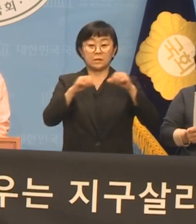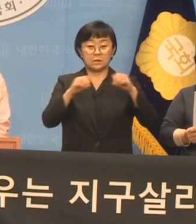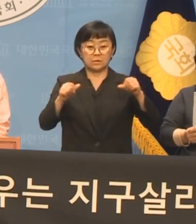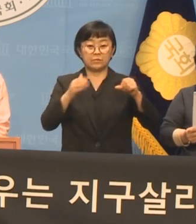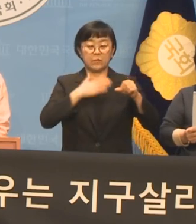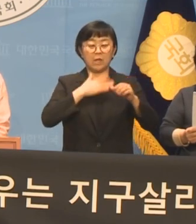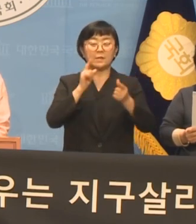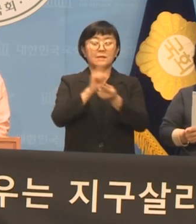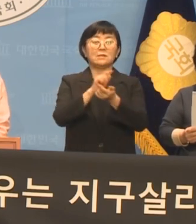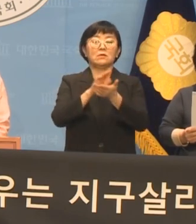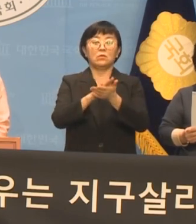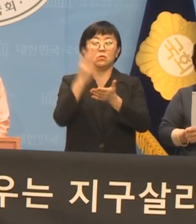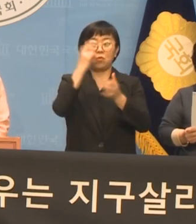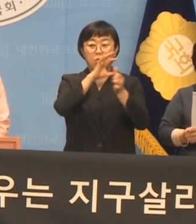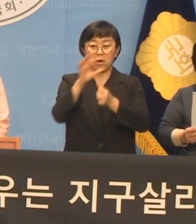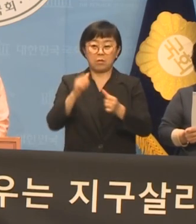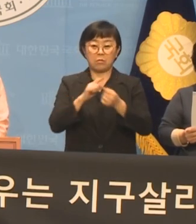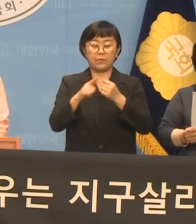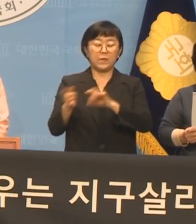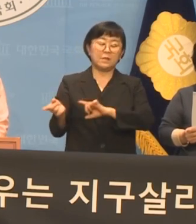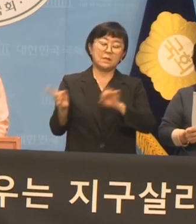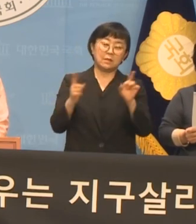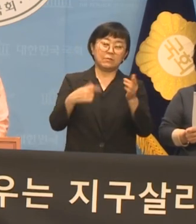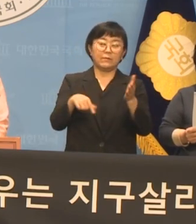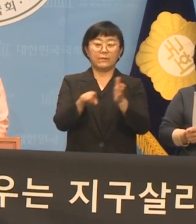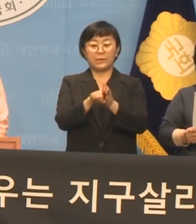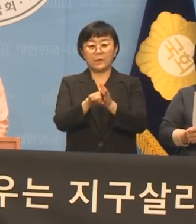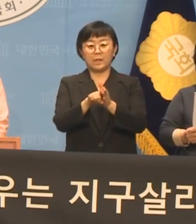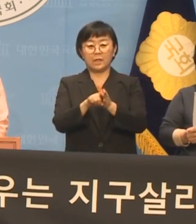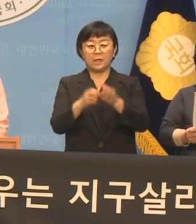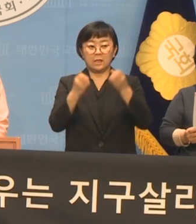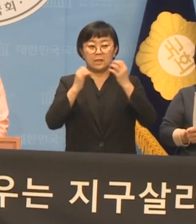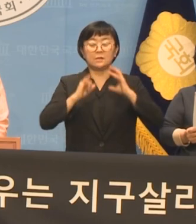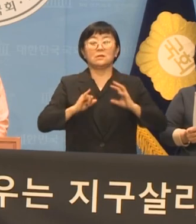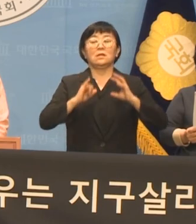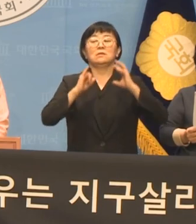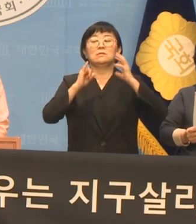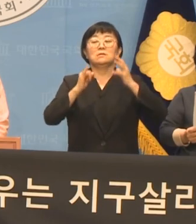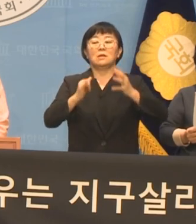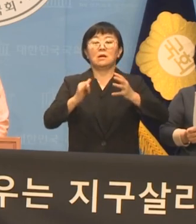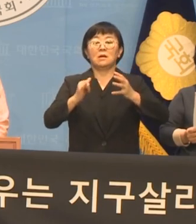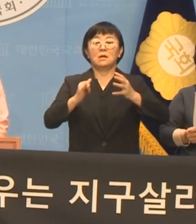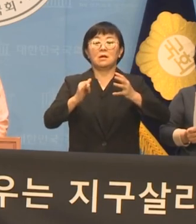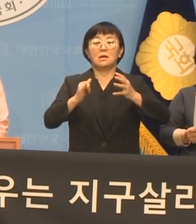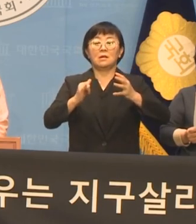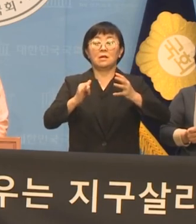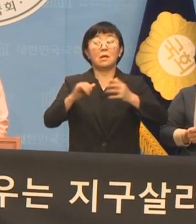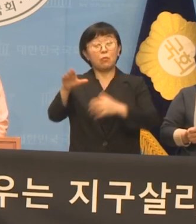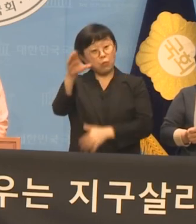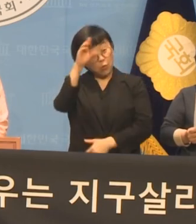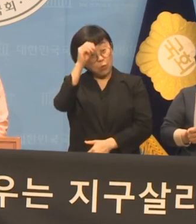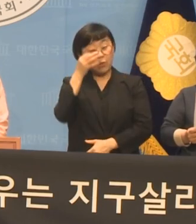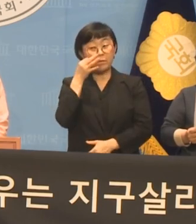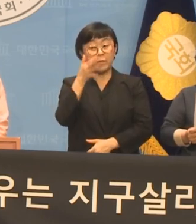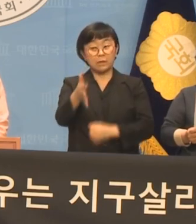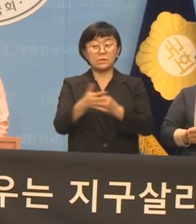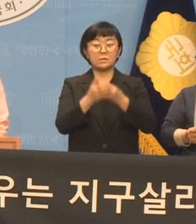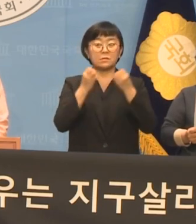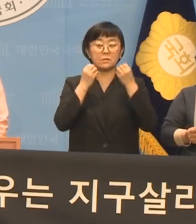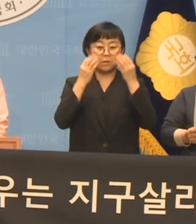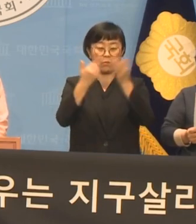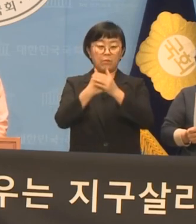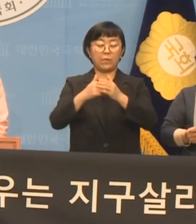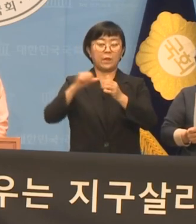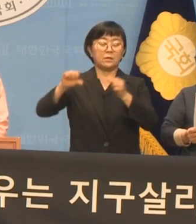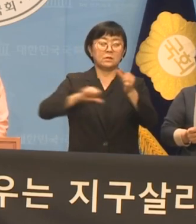내 손으로 지키고 또 살려내는 세상 만방의 기감이 되는 새로운